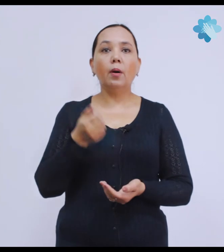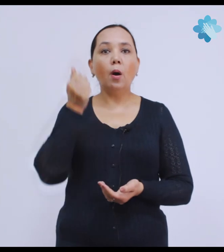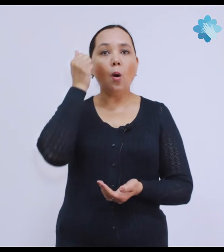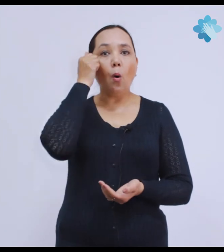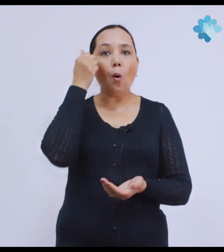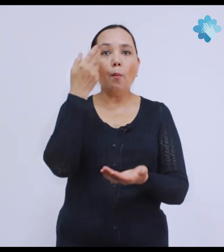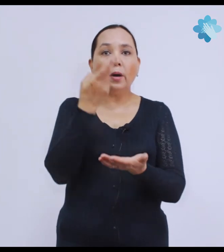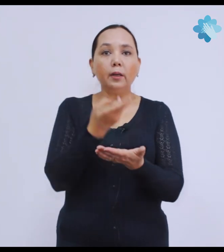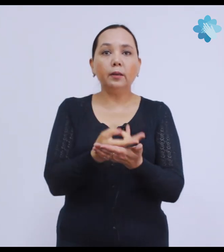обморок